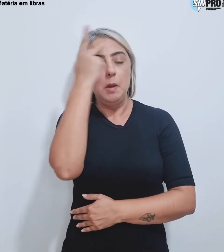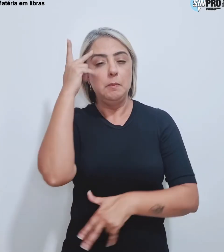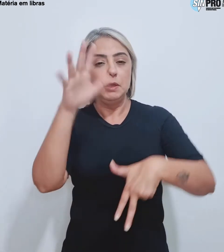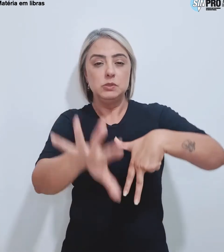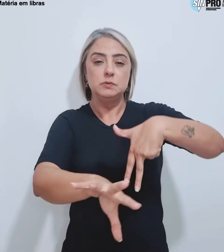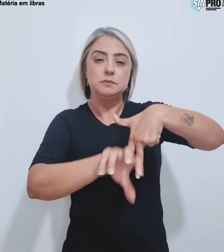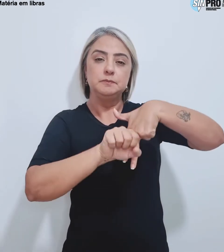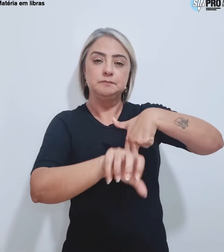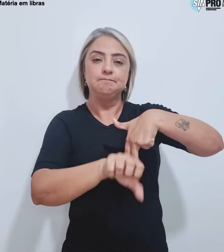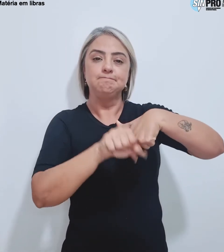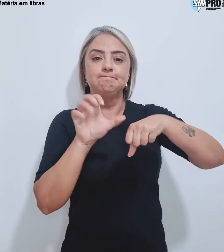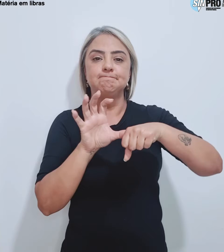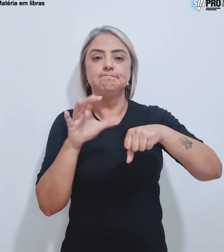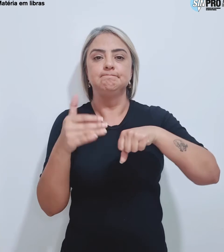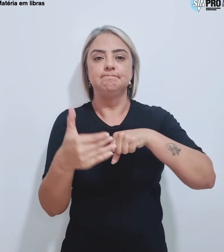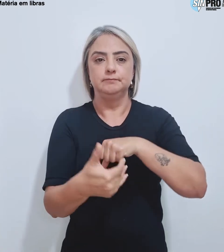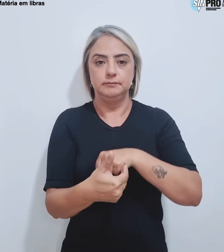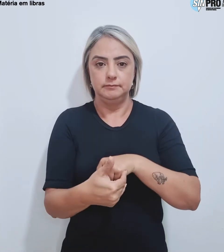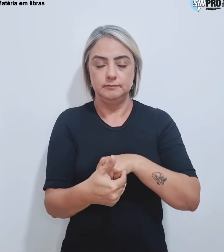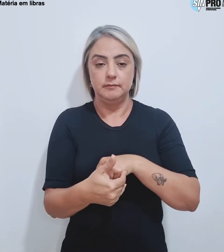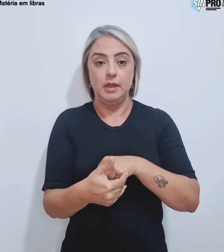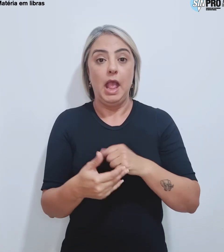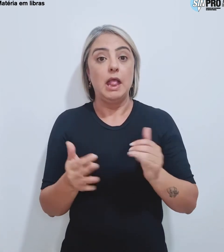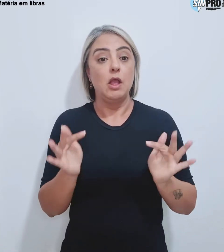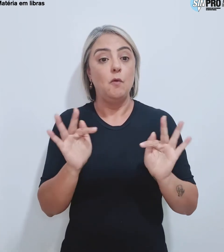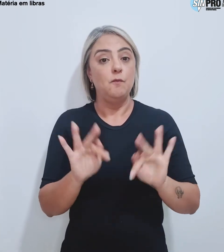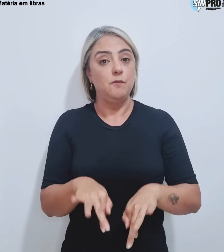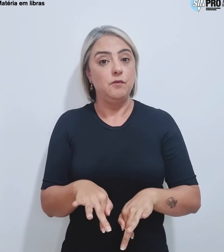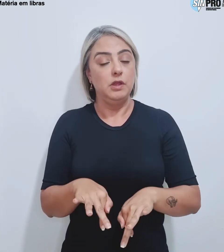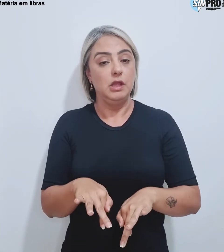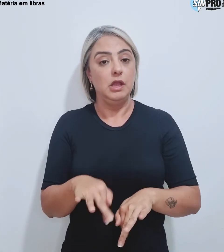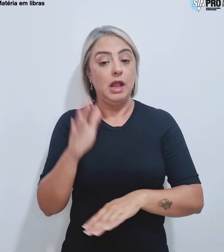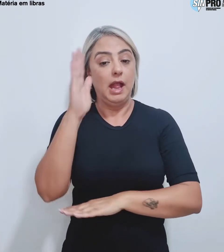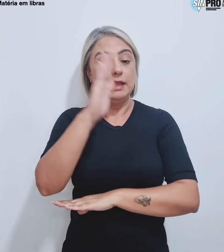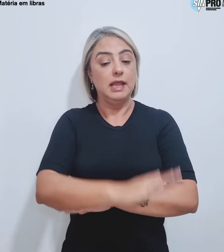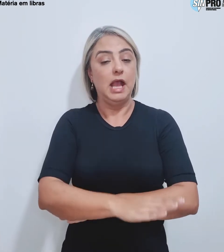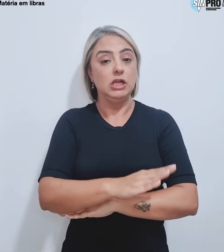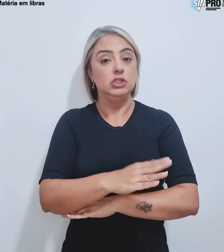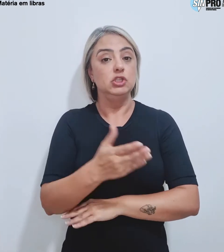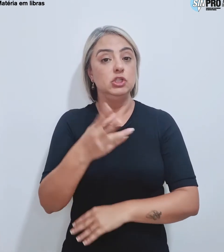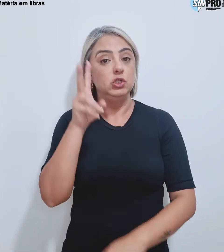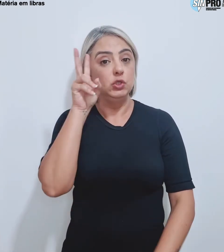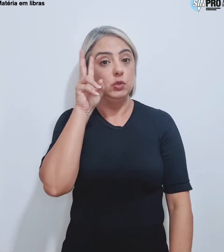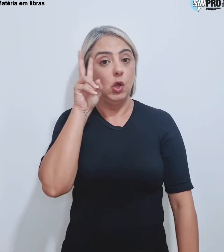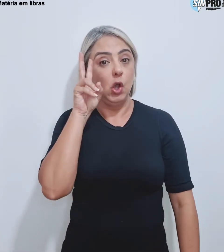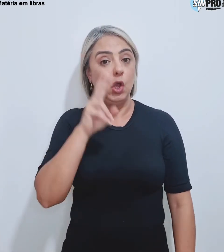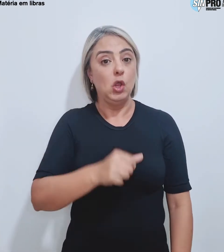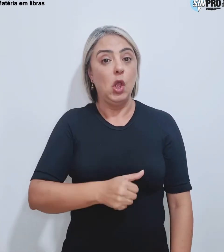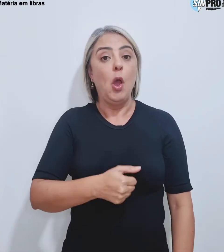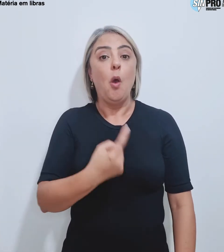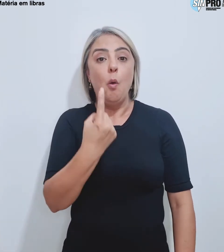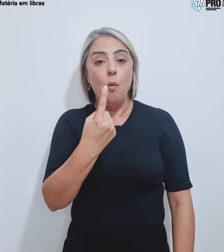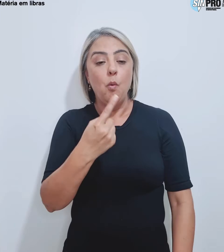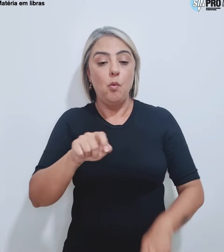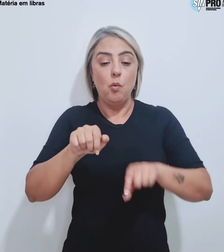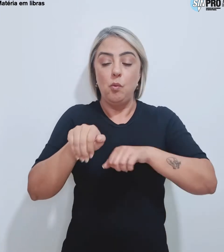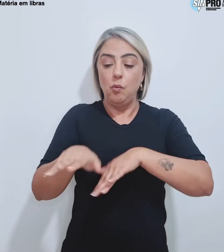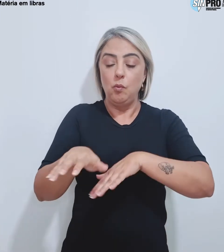uma pessoa infectada pelo vírus. Até o fim da tarde desta segunda-feira, 1/9, o